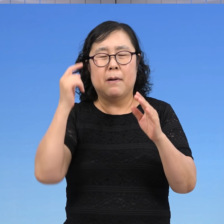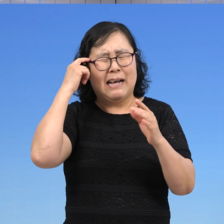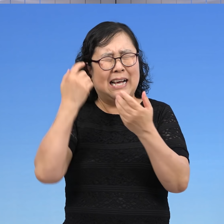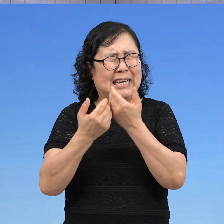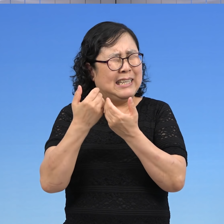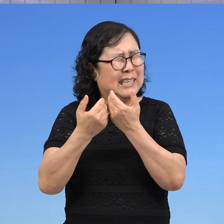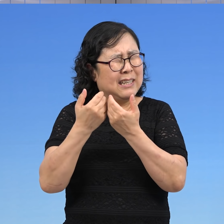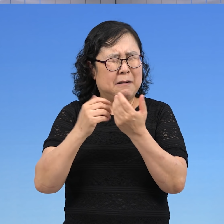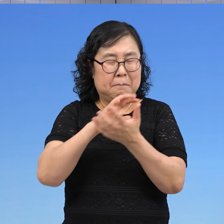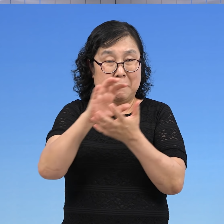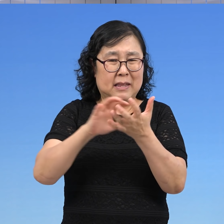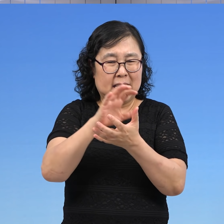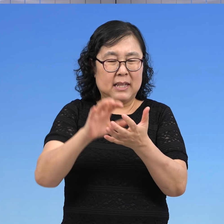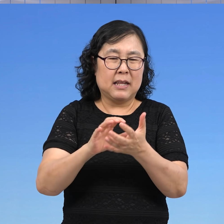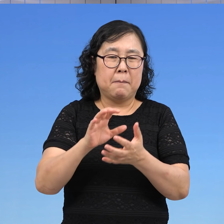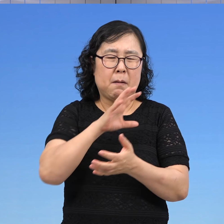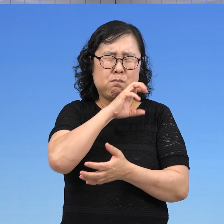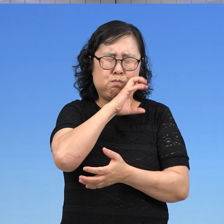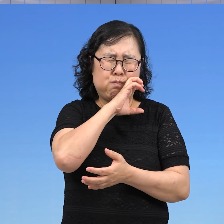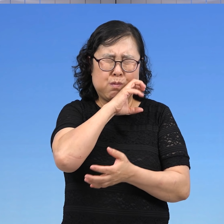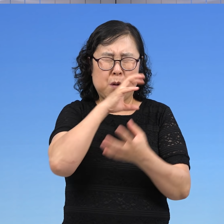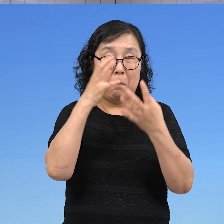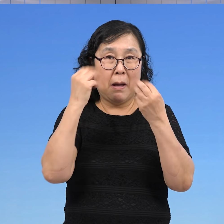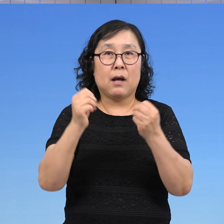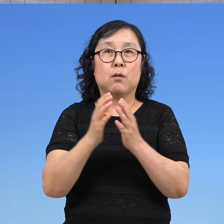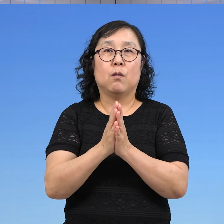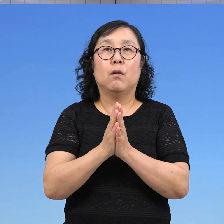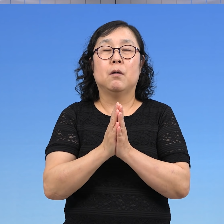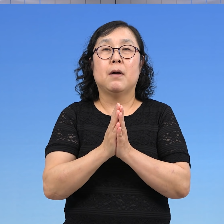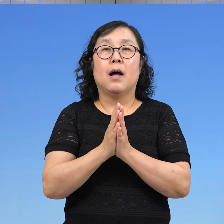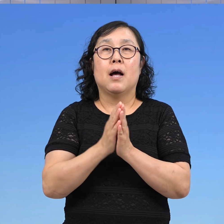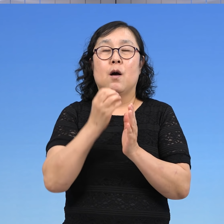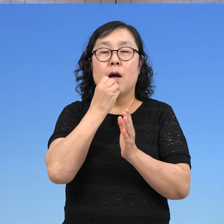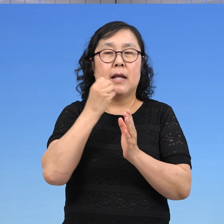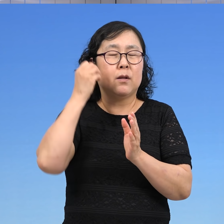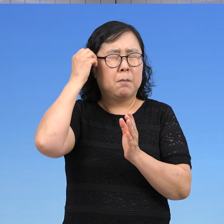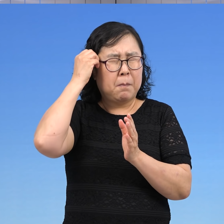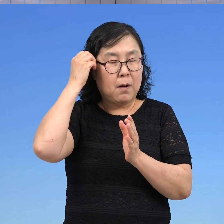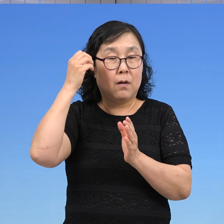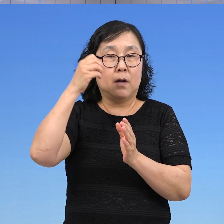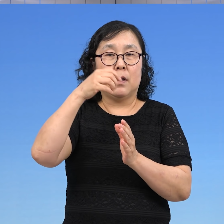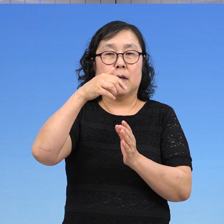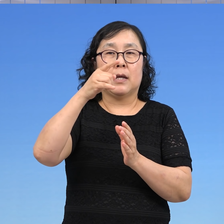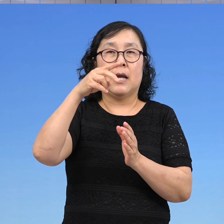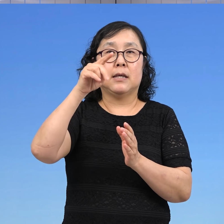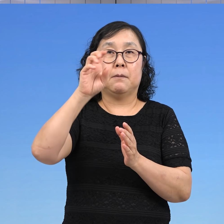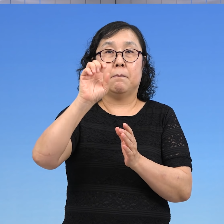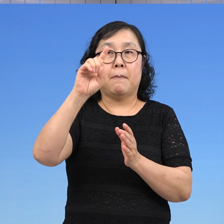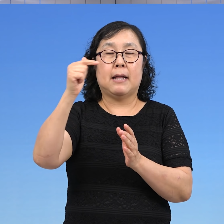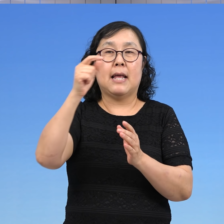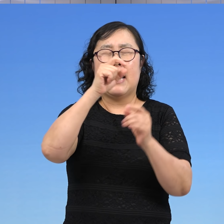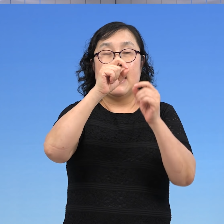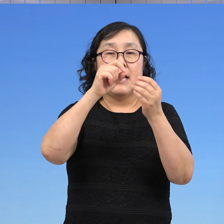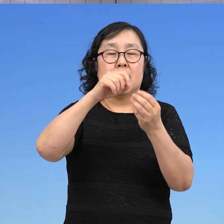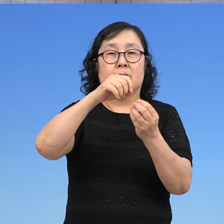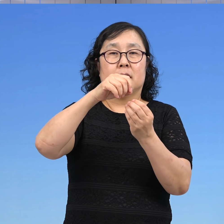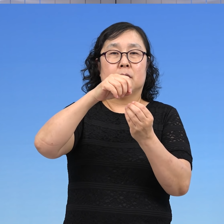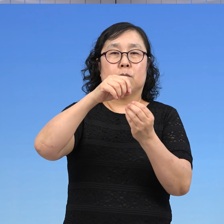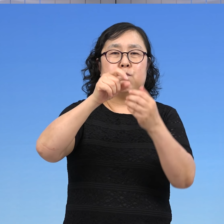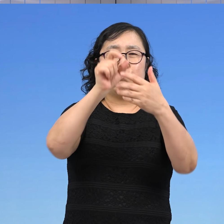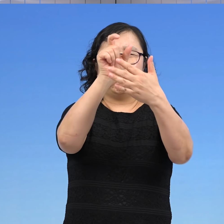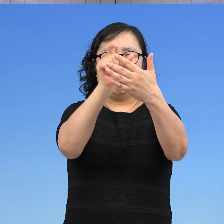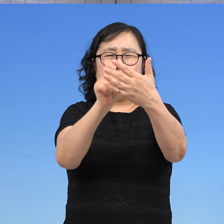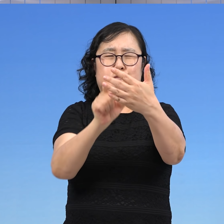시끄럽거나 난리가 날 거라 항의도 많고 마 게시판은 말 그냥 막 찬반 논란으로 휩싸일 꺼라 걱정이